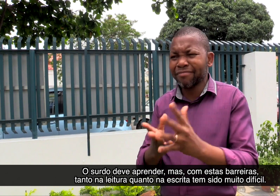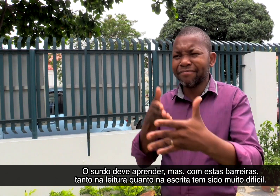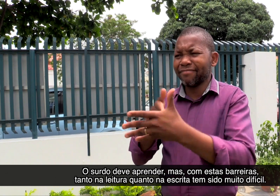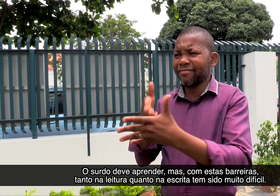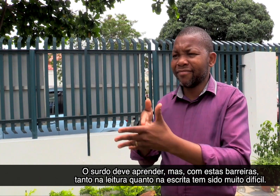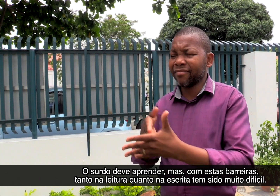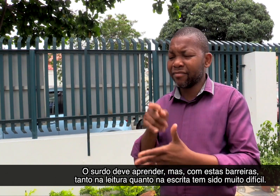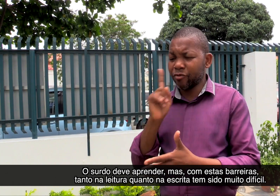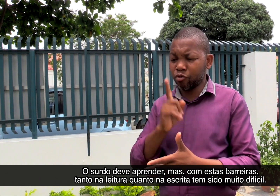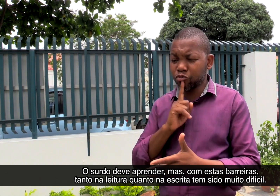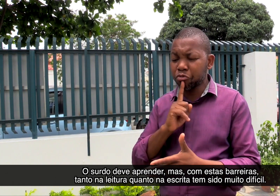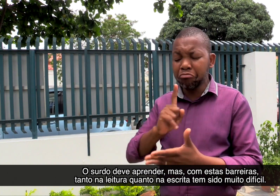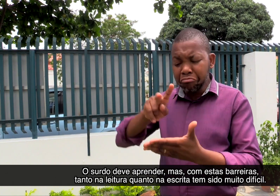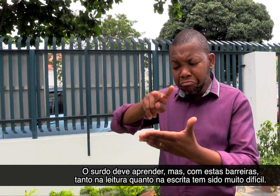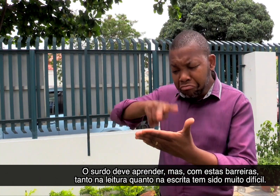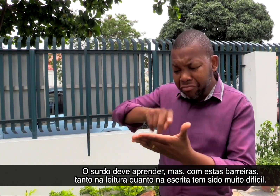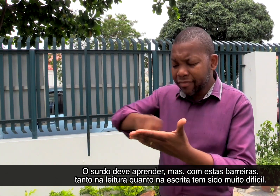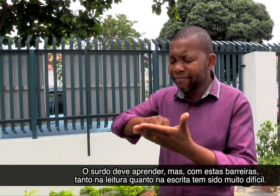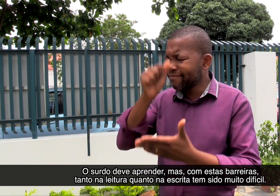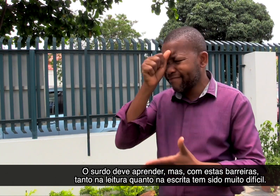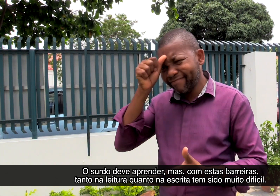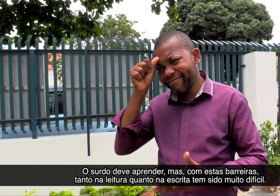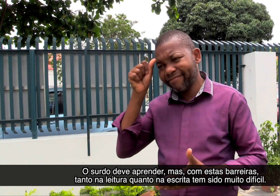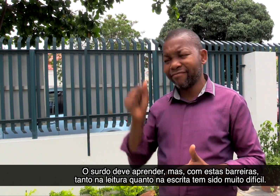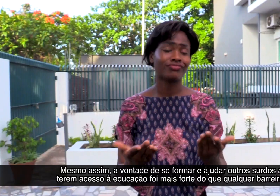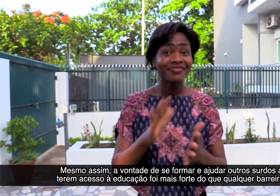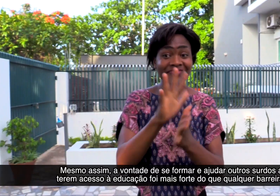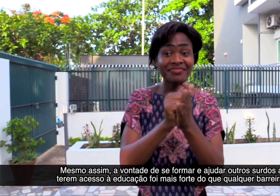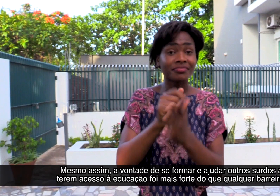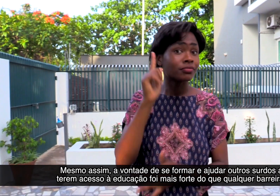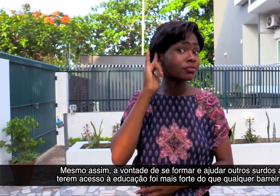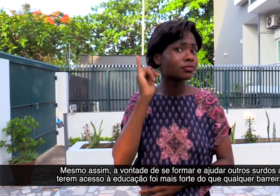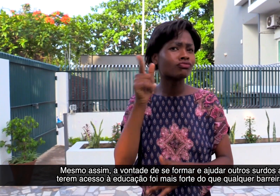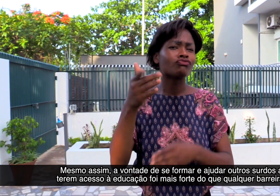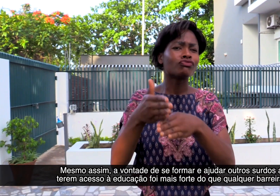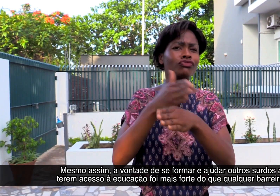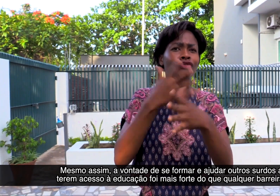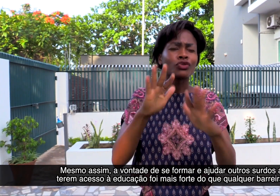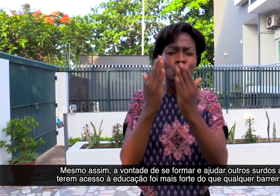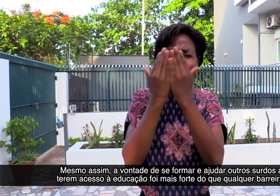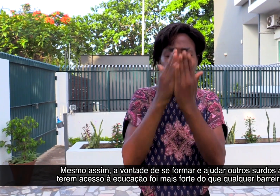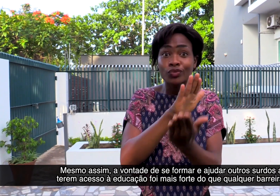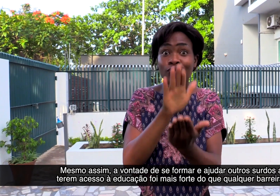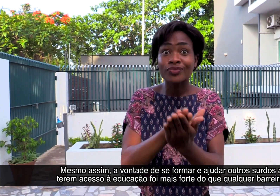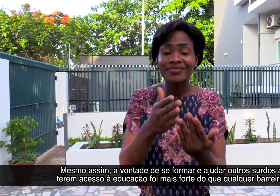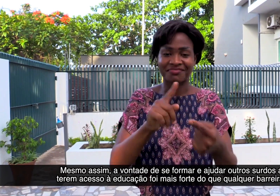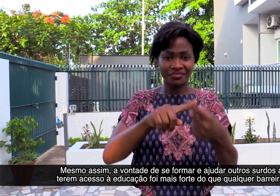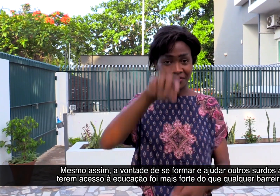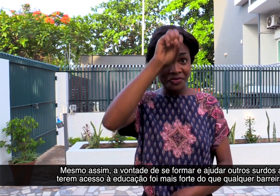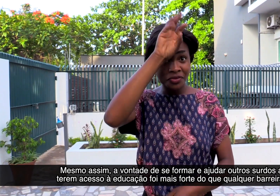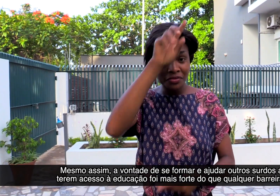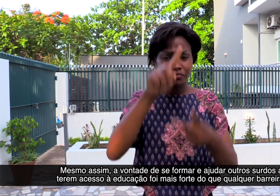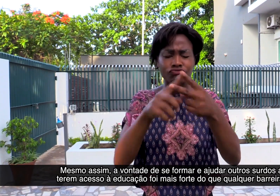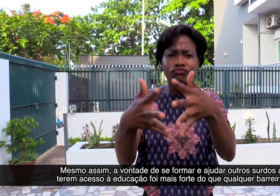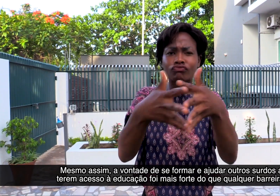o surdo deve aprender, mas com estas barreiras, tanto para leitura. Mesmo assim, a vontade de se formar e ajudar outros